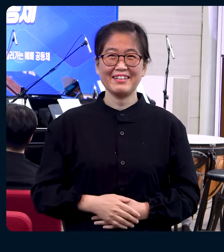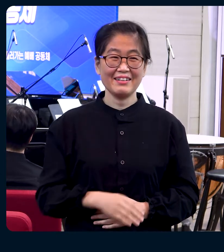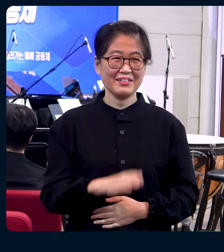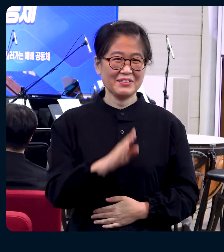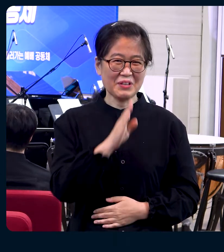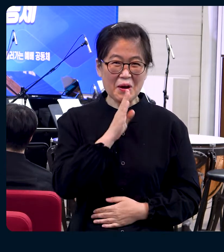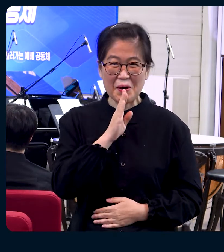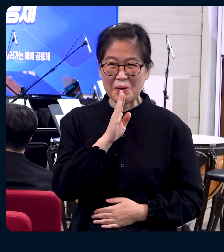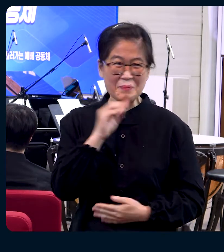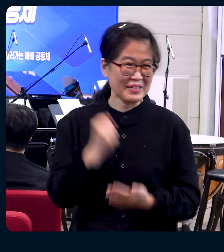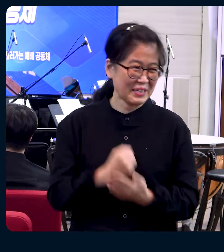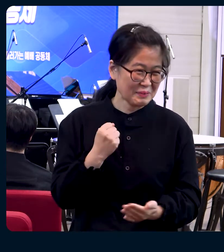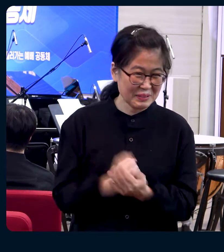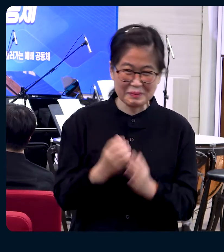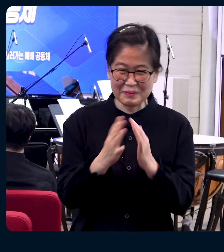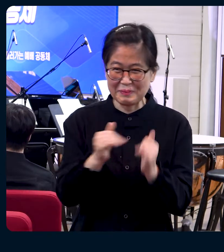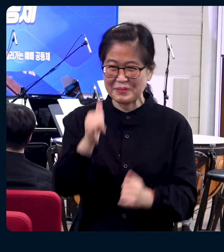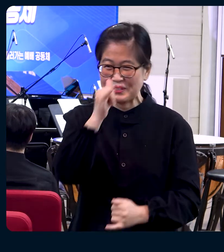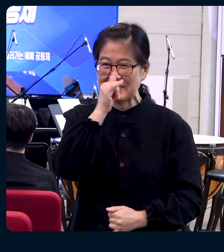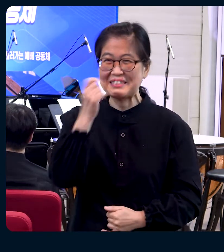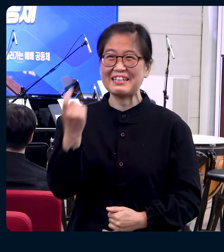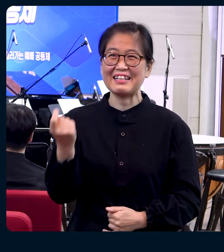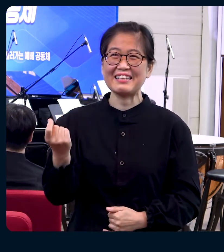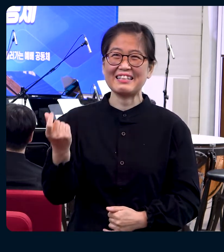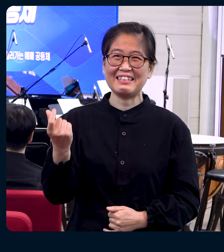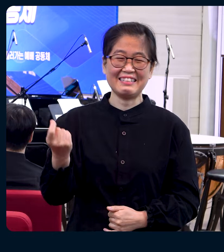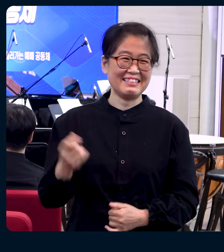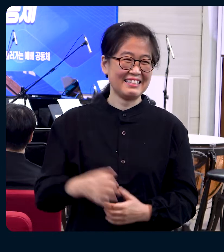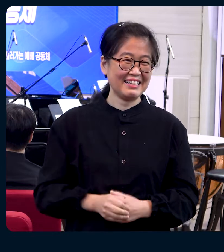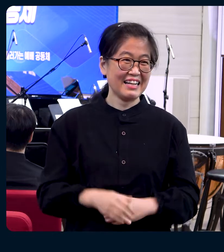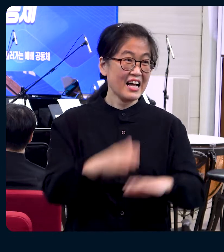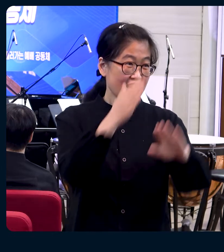굉장히 섭섭한 분도 있군요. 네. 이